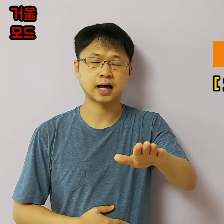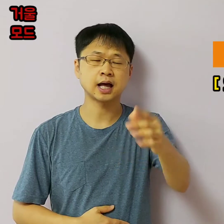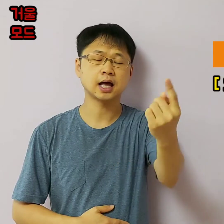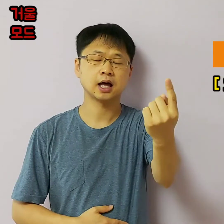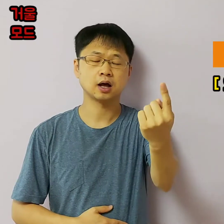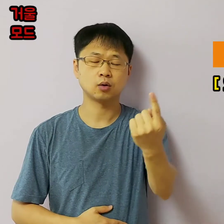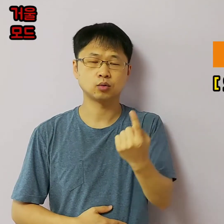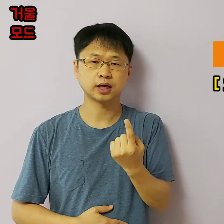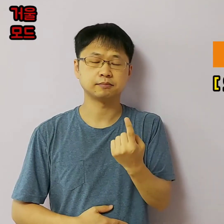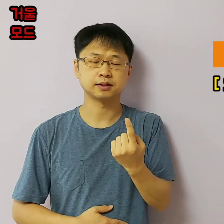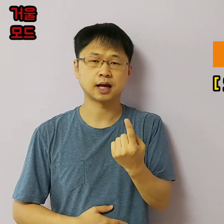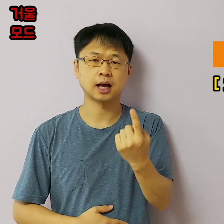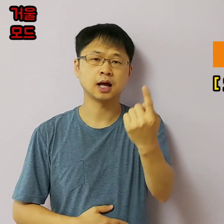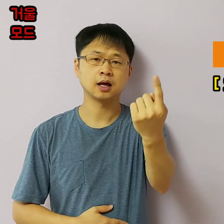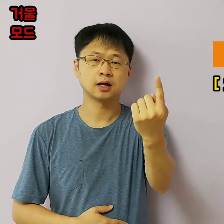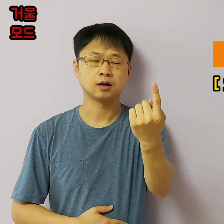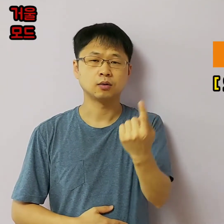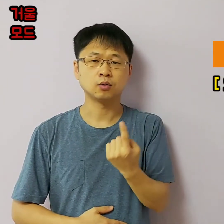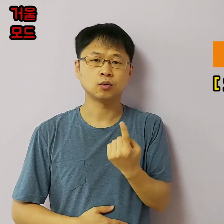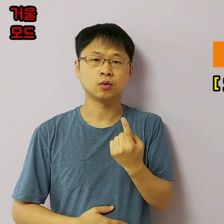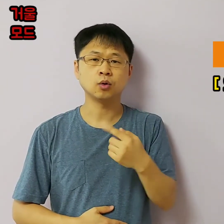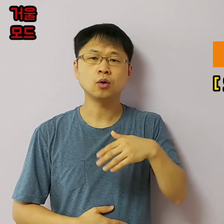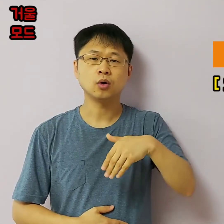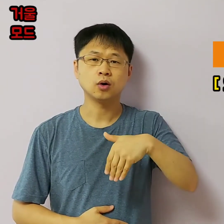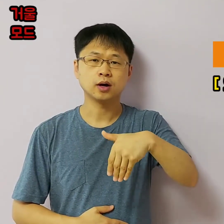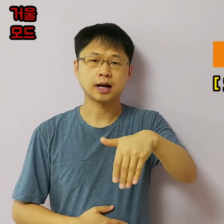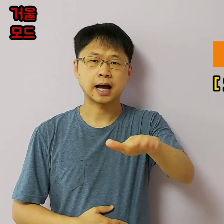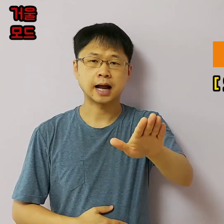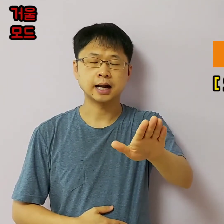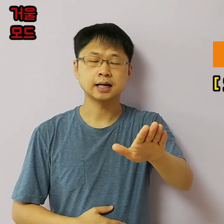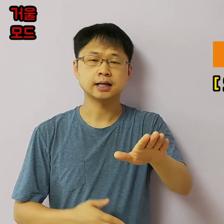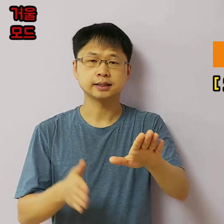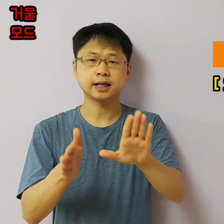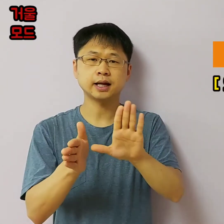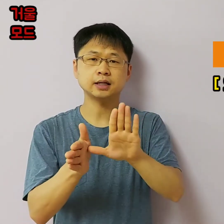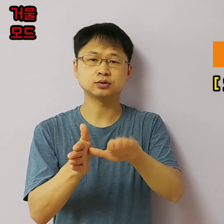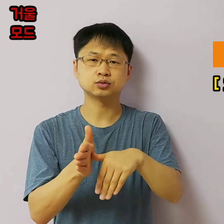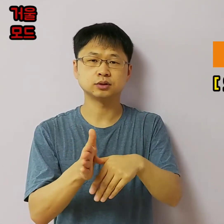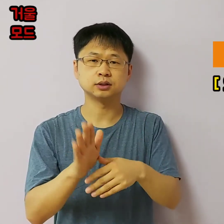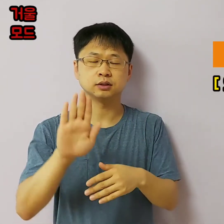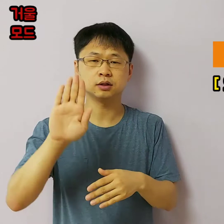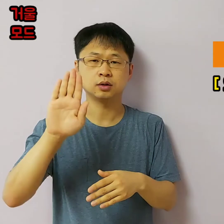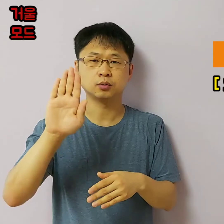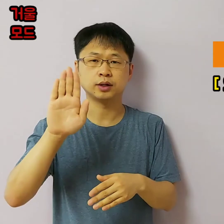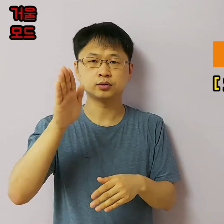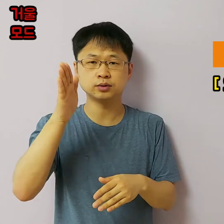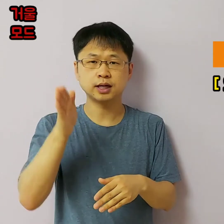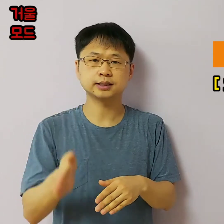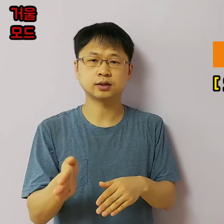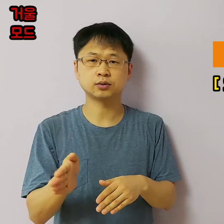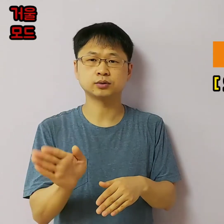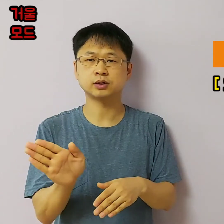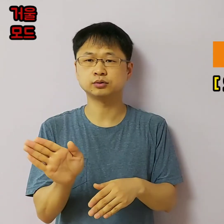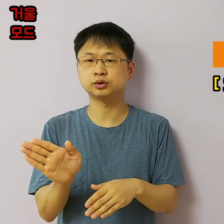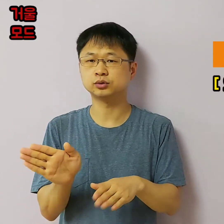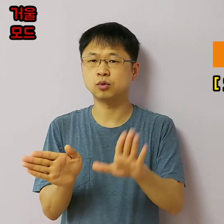가다, 오다입니다. 오고 갈 때라는 수어는 왼손날 세로로